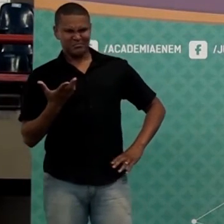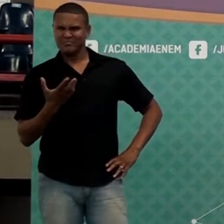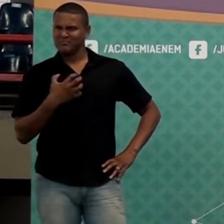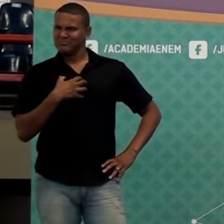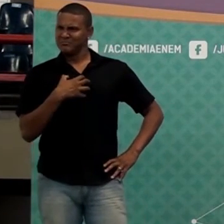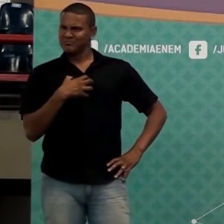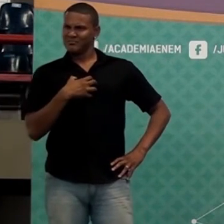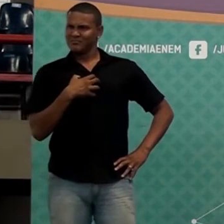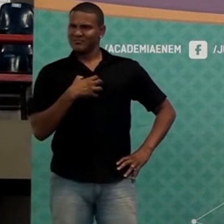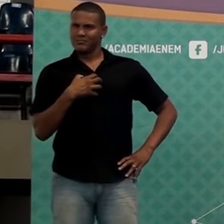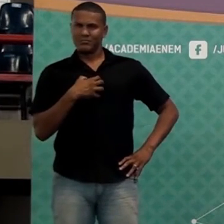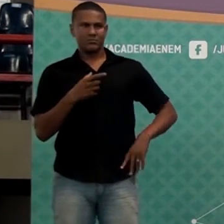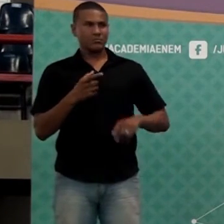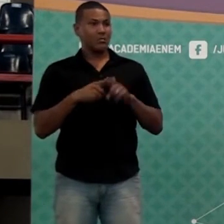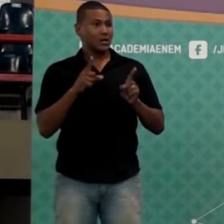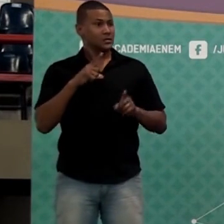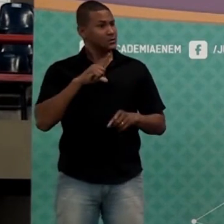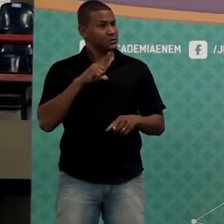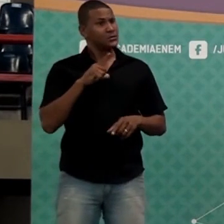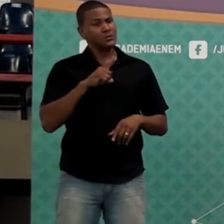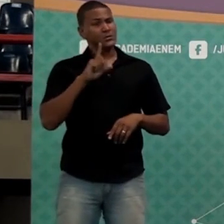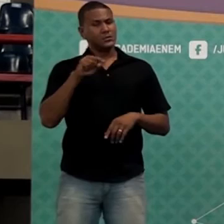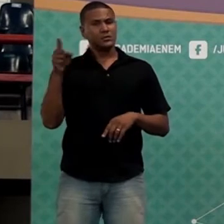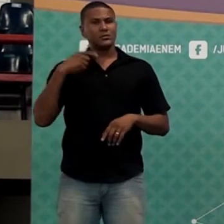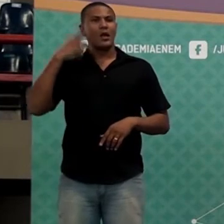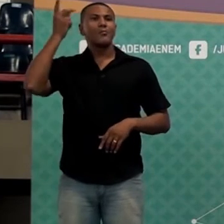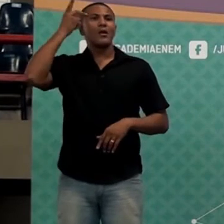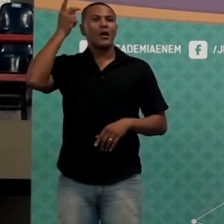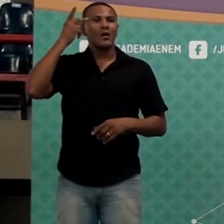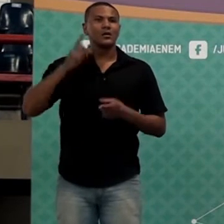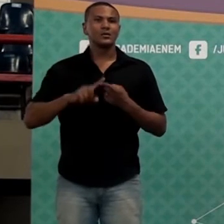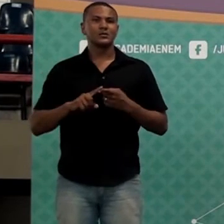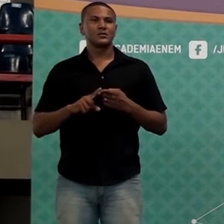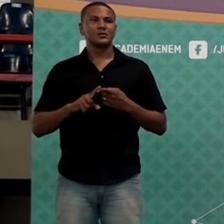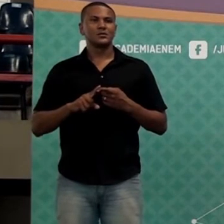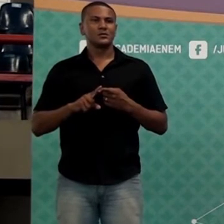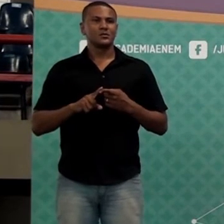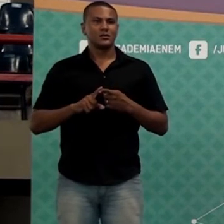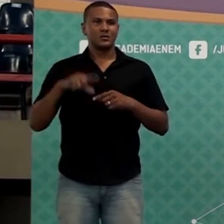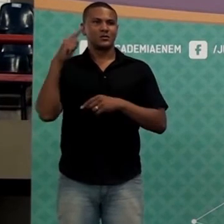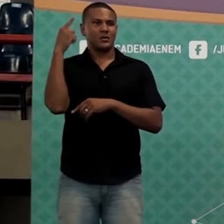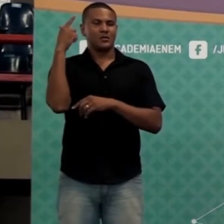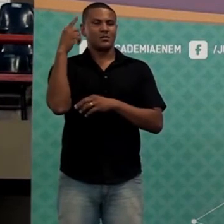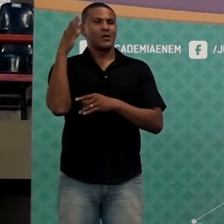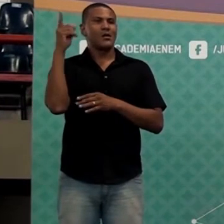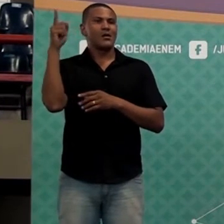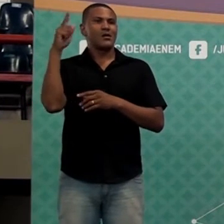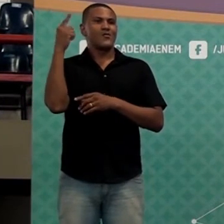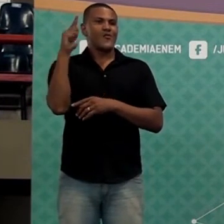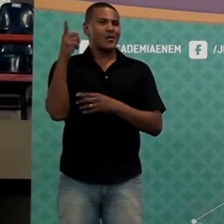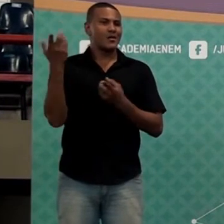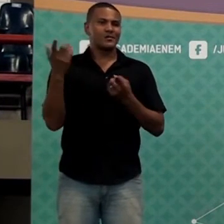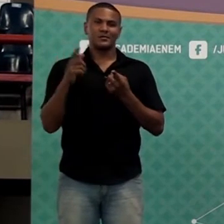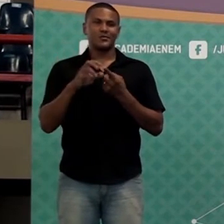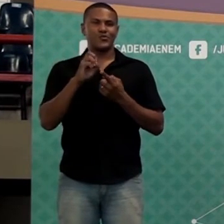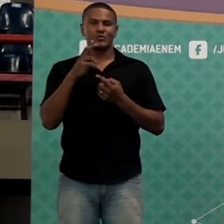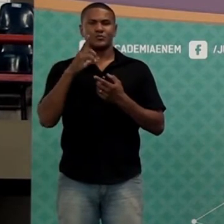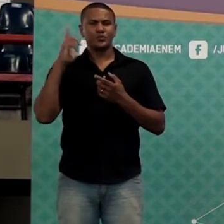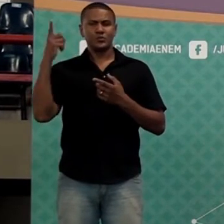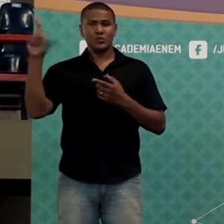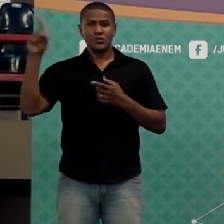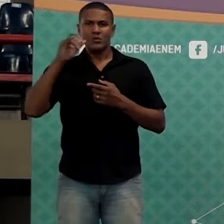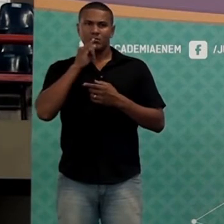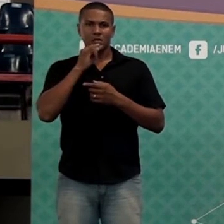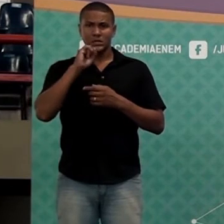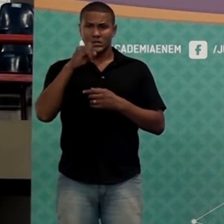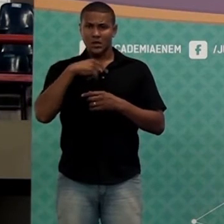Mas um paulista, um gaúcho, uma pessoa de Goiás, vai ter coisa que ele não vai entender. Do mesmo jeito que eles vieram falando pra gente uma